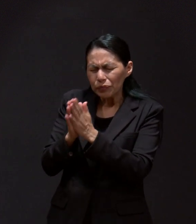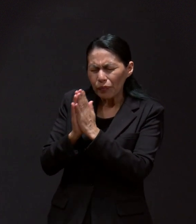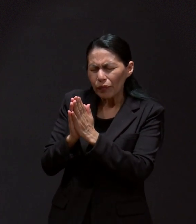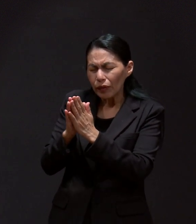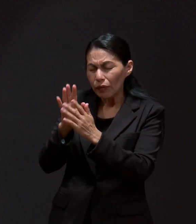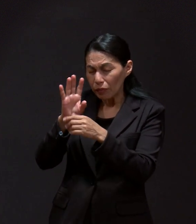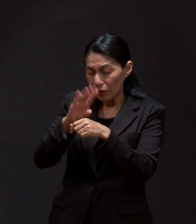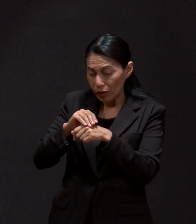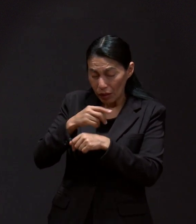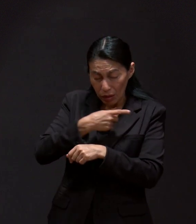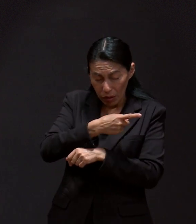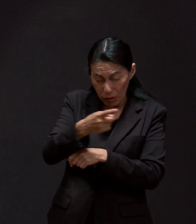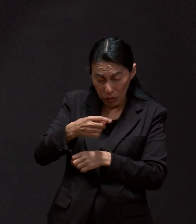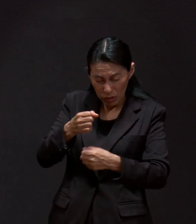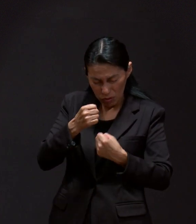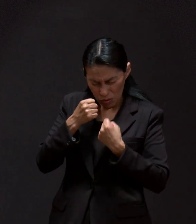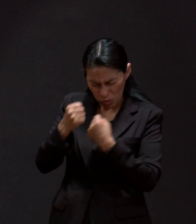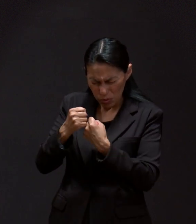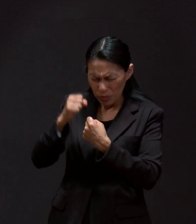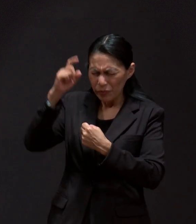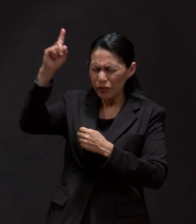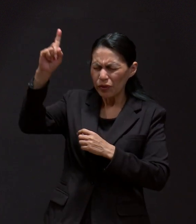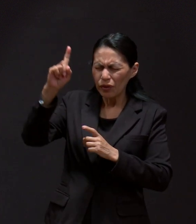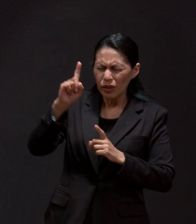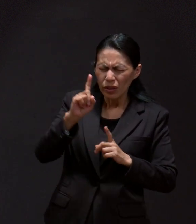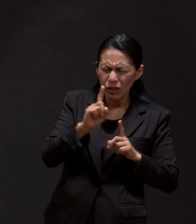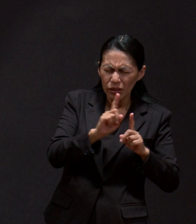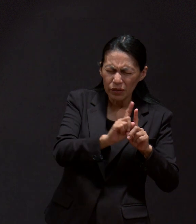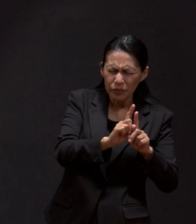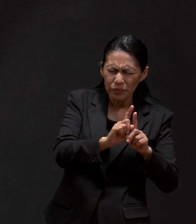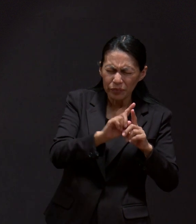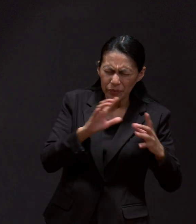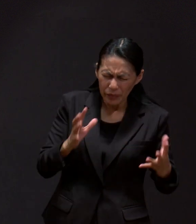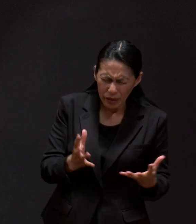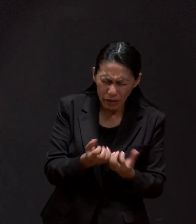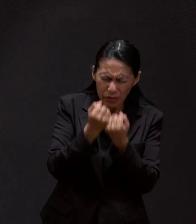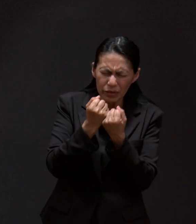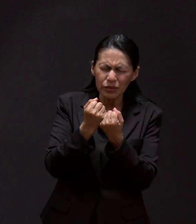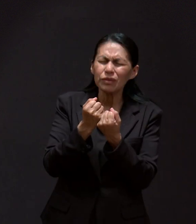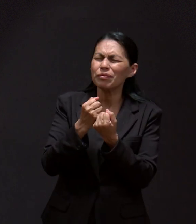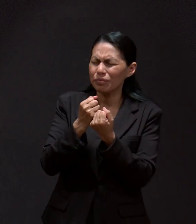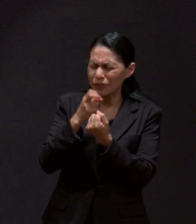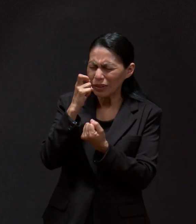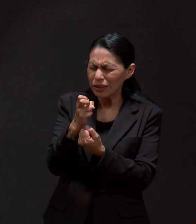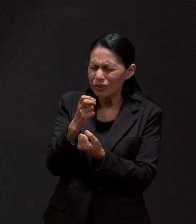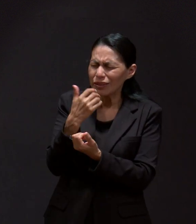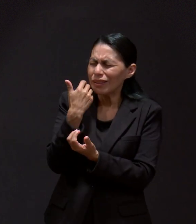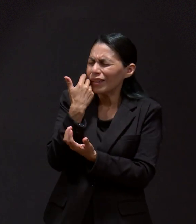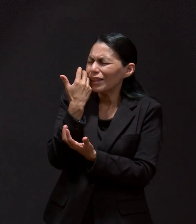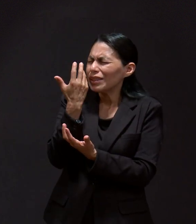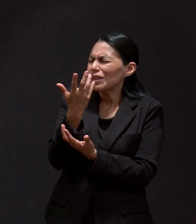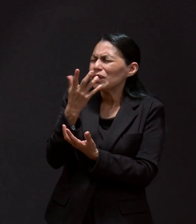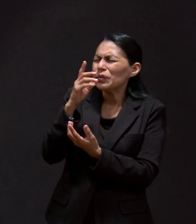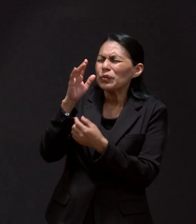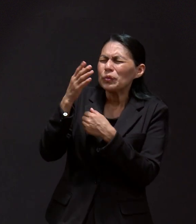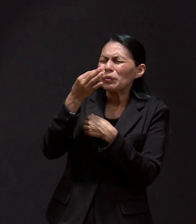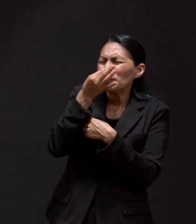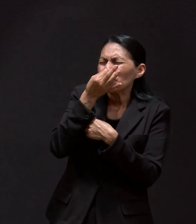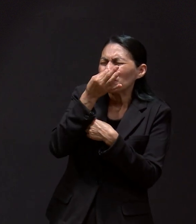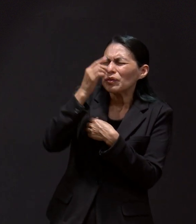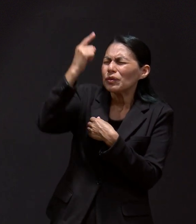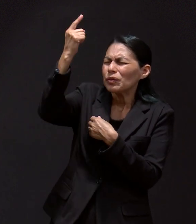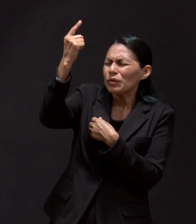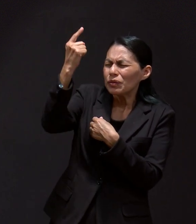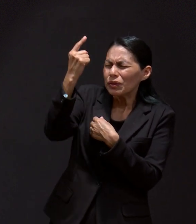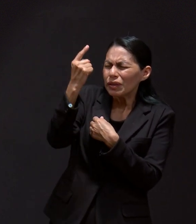en sus vidas y dales el gozo de la salvación anhelamos ese día señor ese día cuando tú